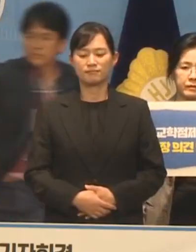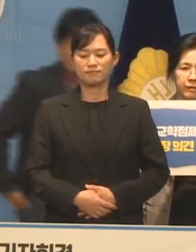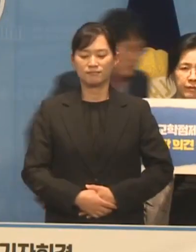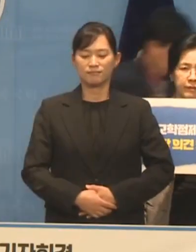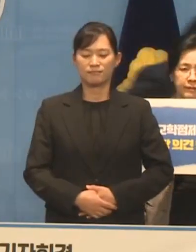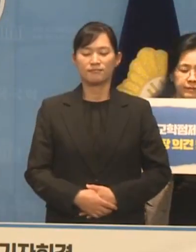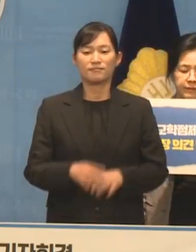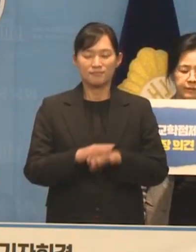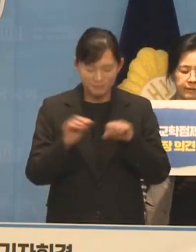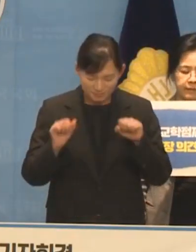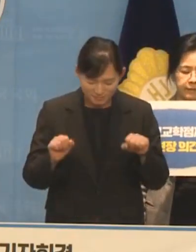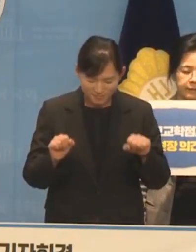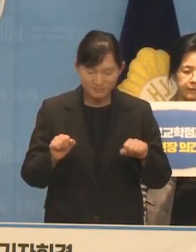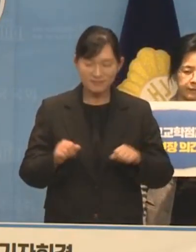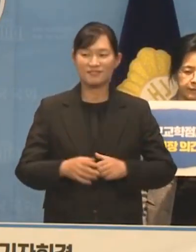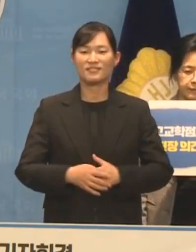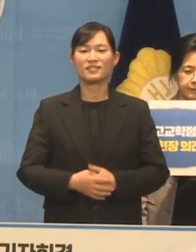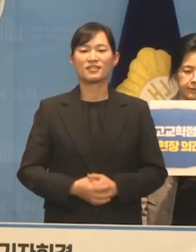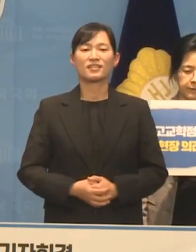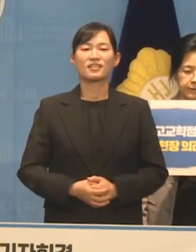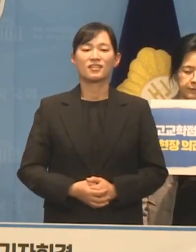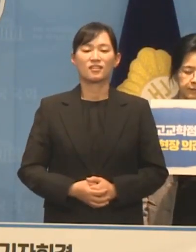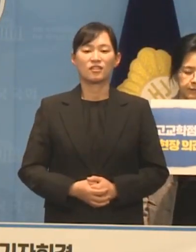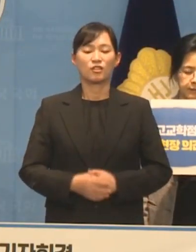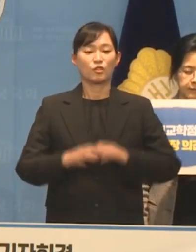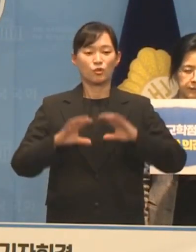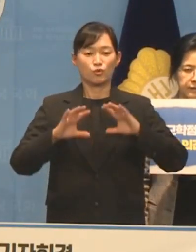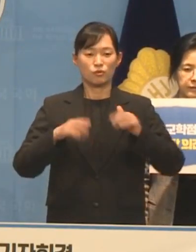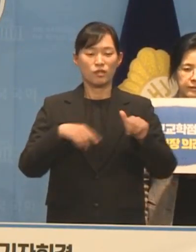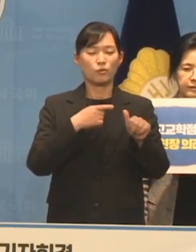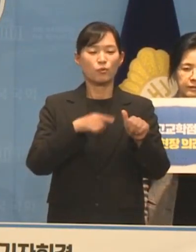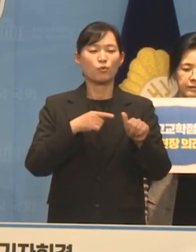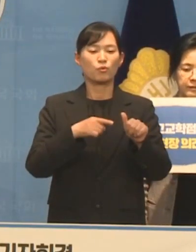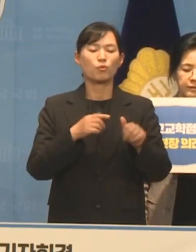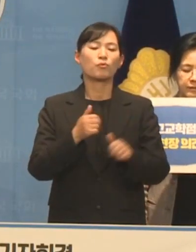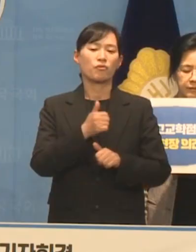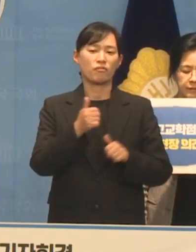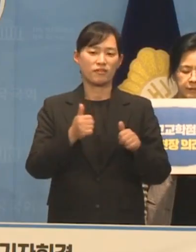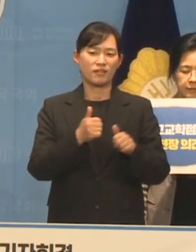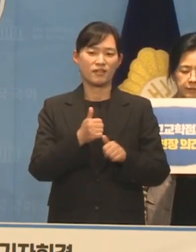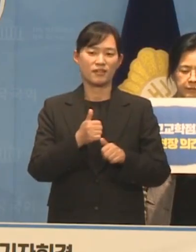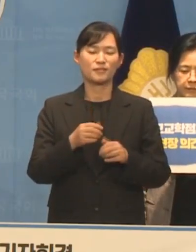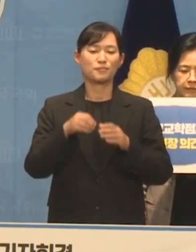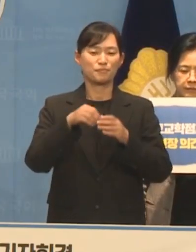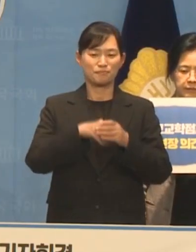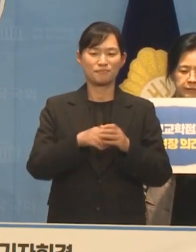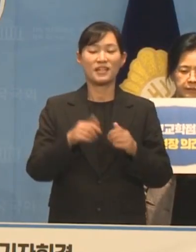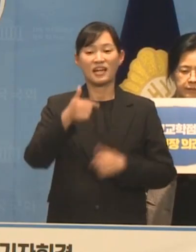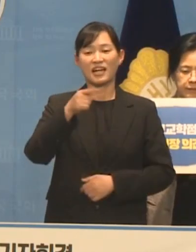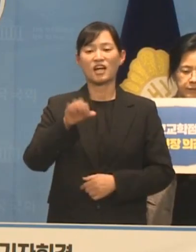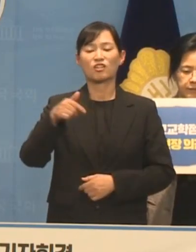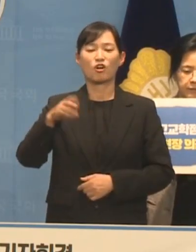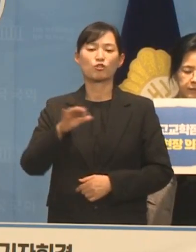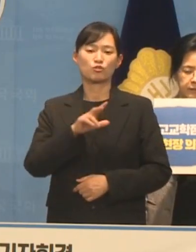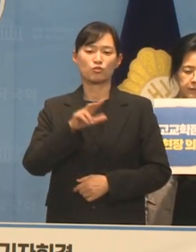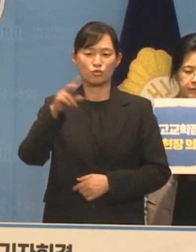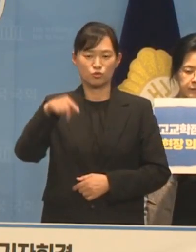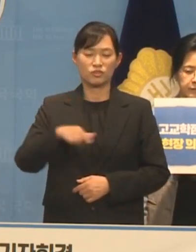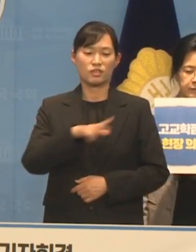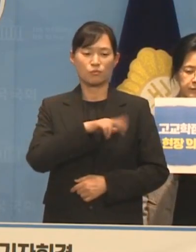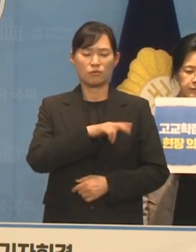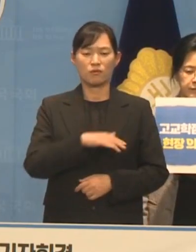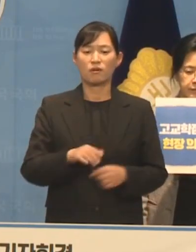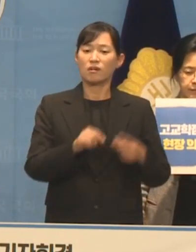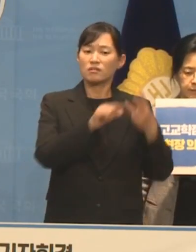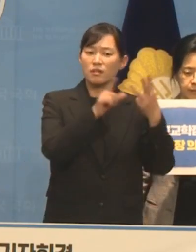같아. 안녕하십니까? 국회 교육위원회 소속 강경숙 의원입니다. 오늘 저희들은 3월에